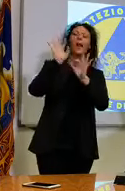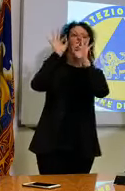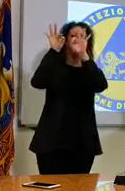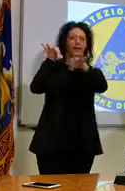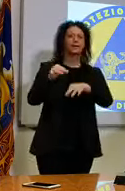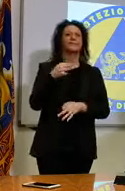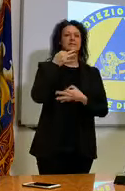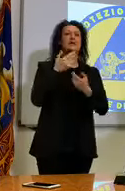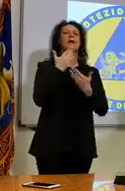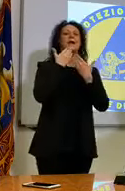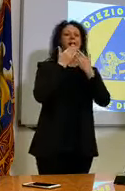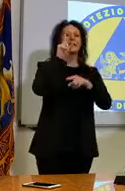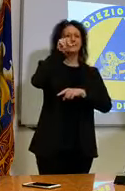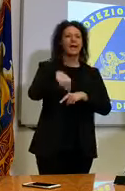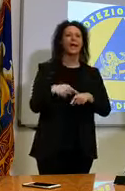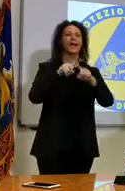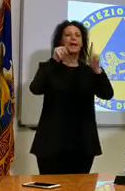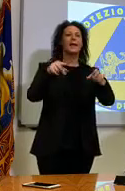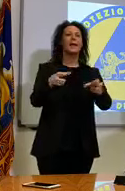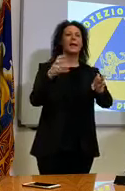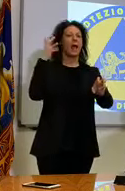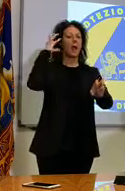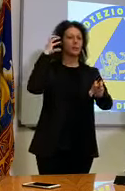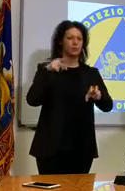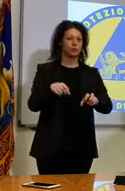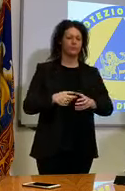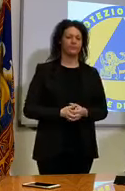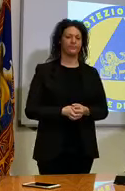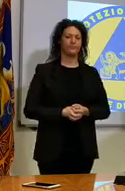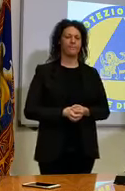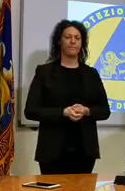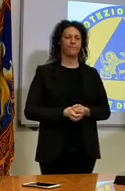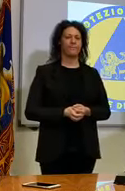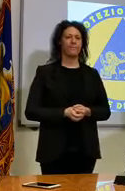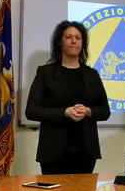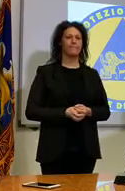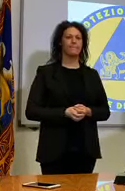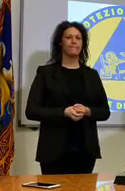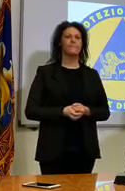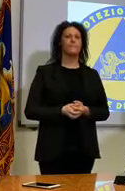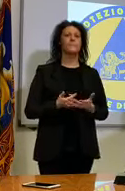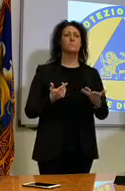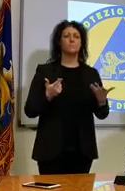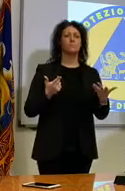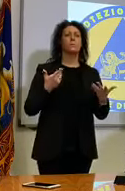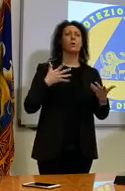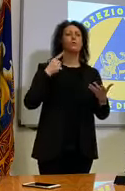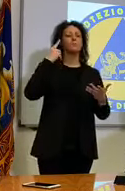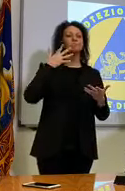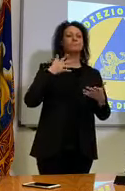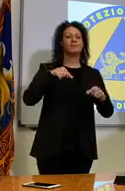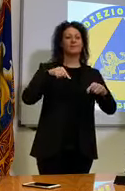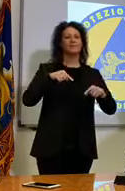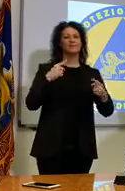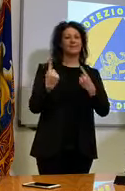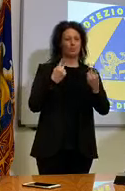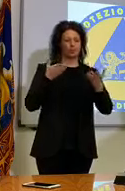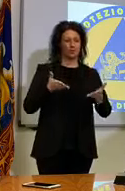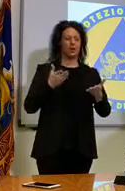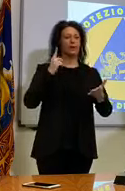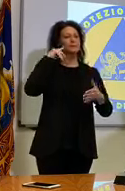anche a tutte le radio che danno informazioni ai cittadini. Voi capite che abbiamo acquisito molto senso di comunità con questa partita, con questa